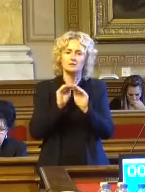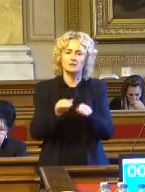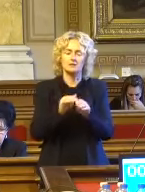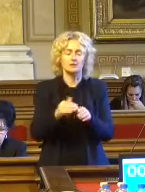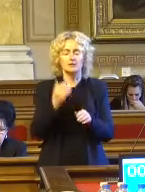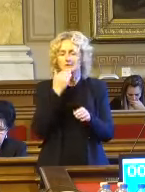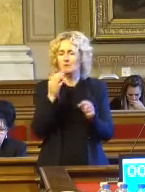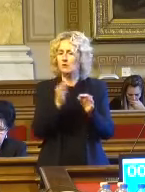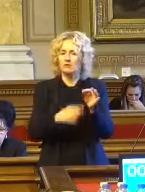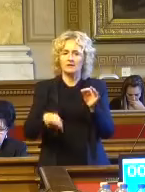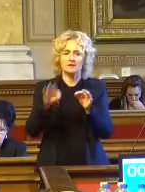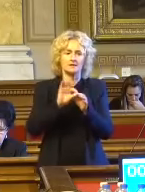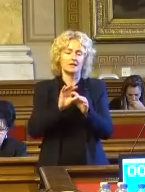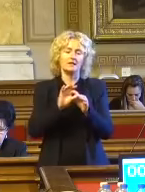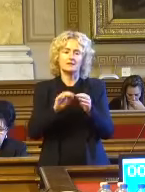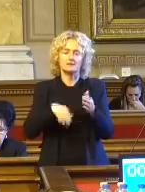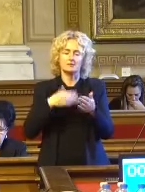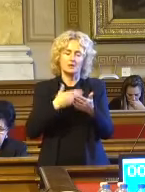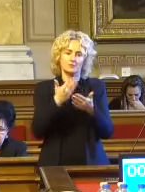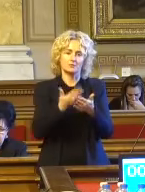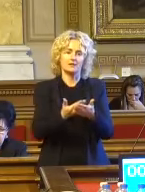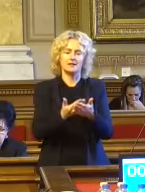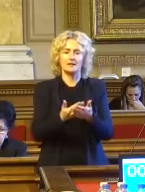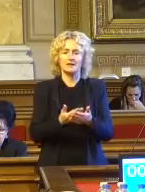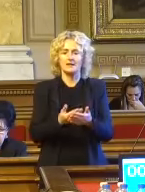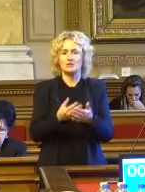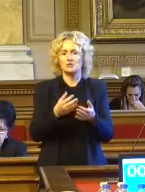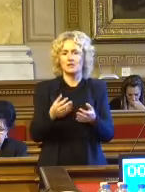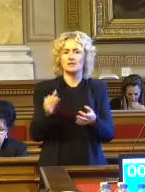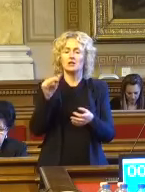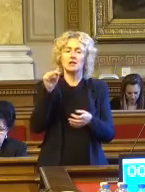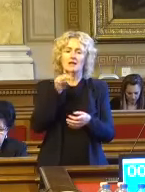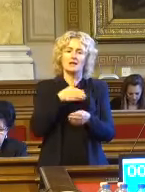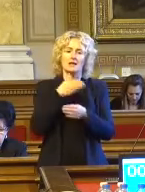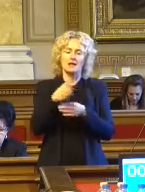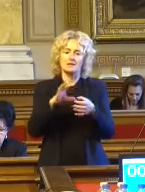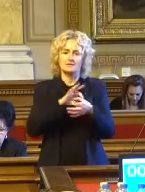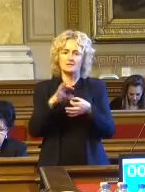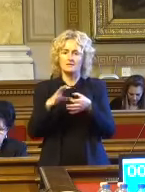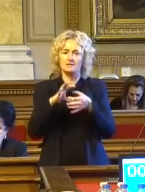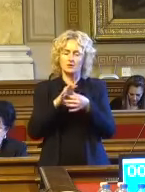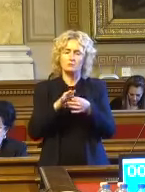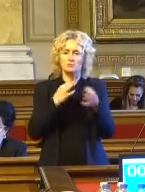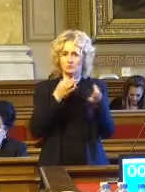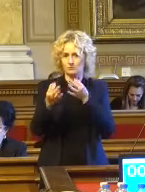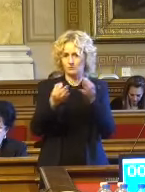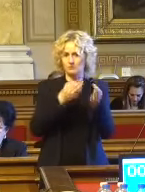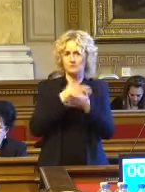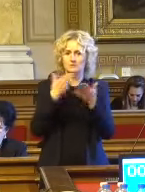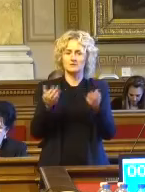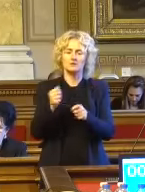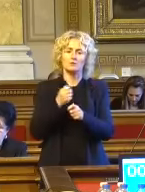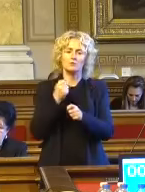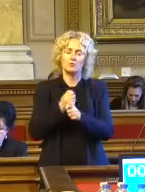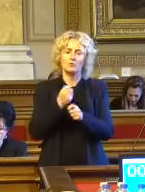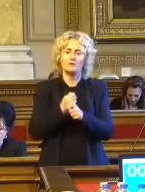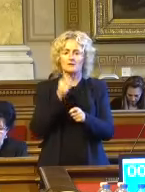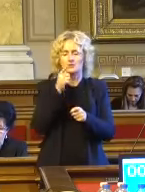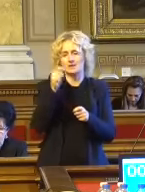az előterjesztést. Köszönöm szépen. Ehhez kapcsolódóan hozzászólás, kérdés, Kovács László képviselő úr.